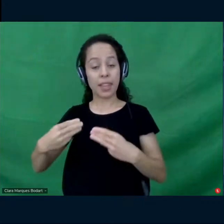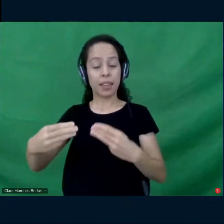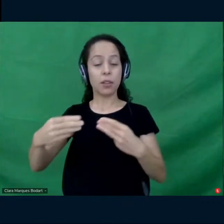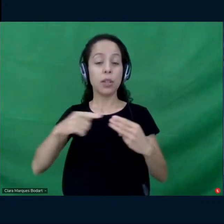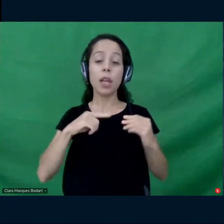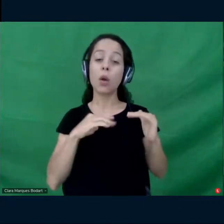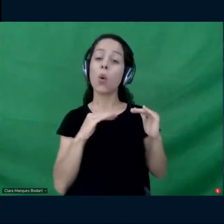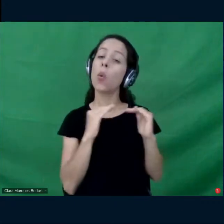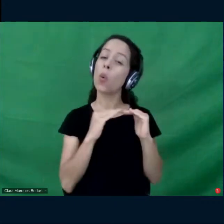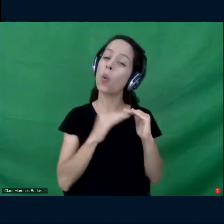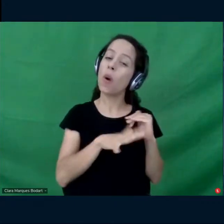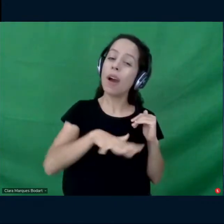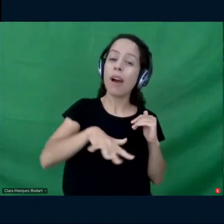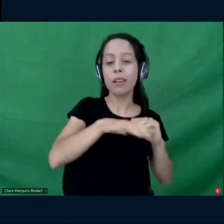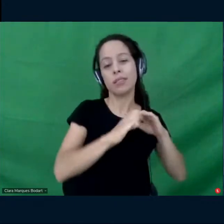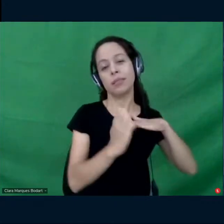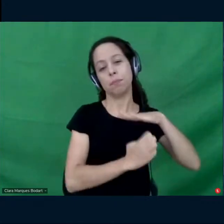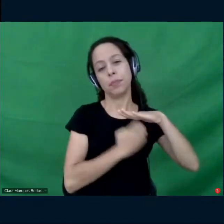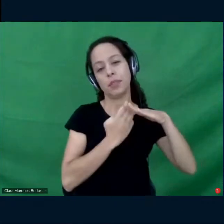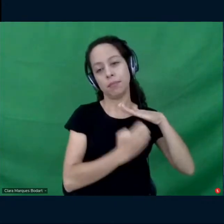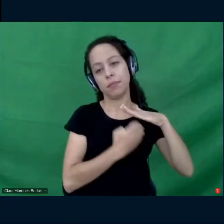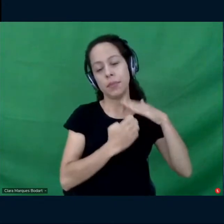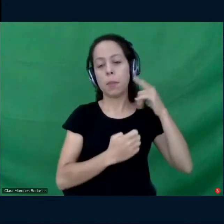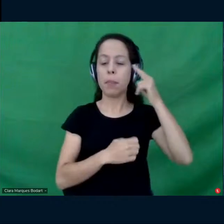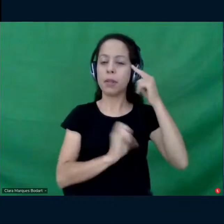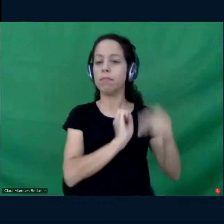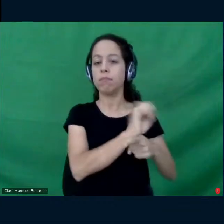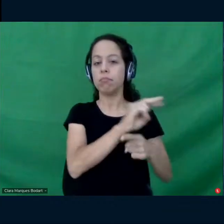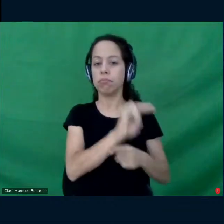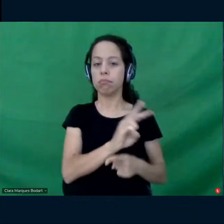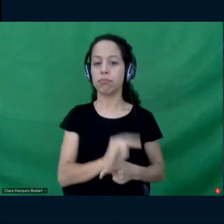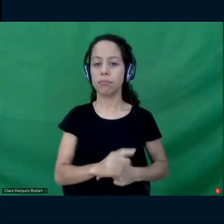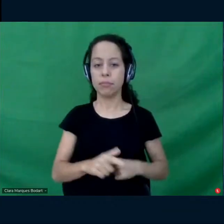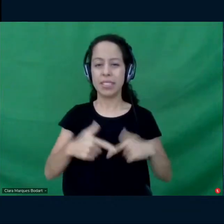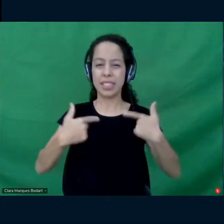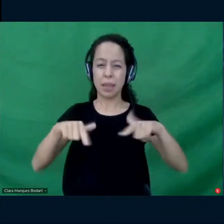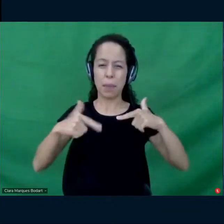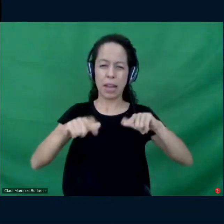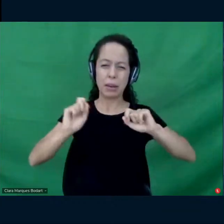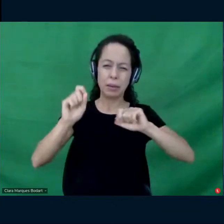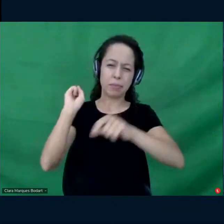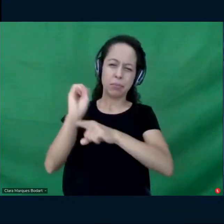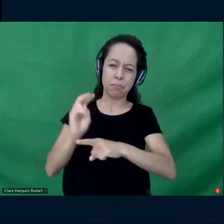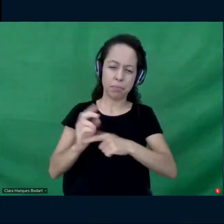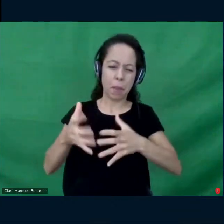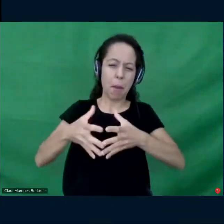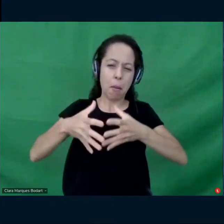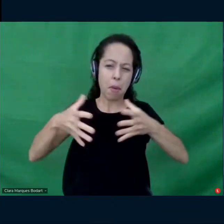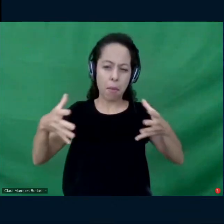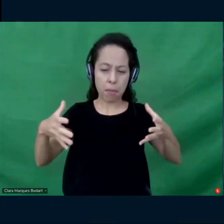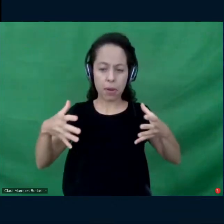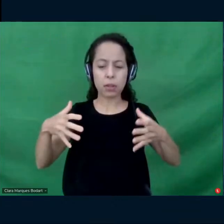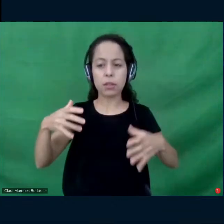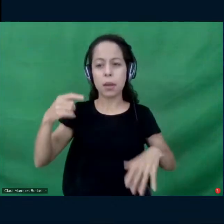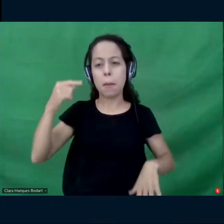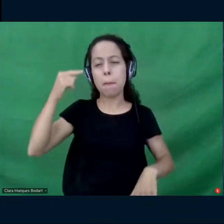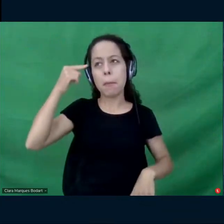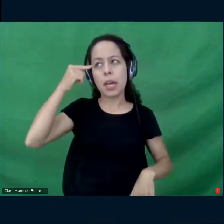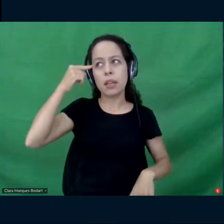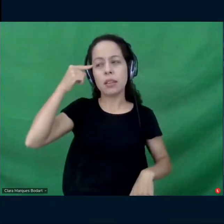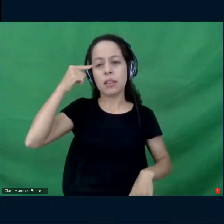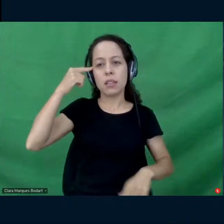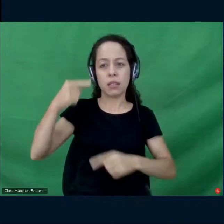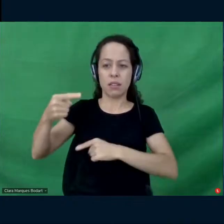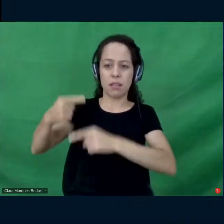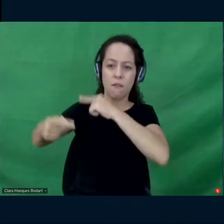importa mesmo é o desempenho nas avaliações em larga escala. São as métricas de desempenho, mais do que qual concepção tem orientado a